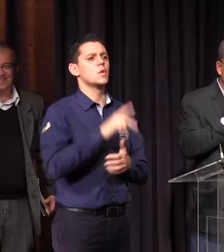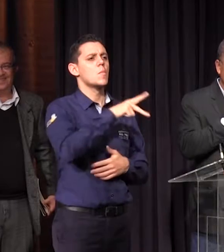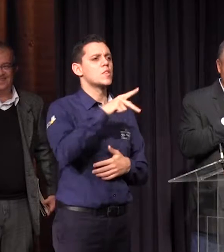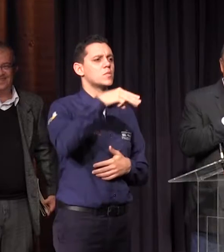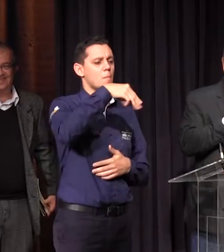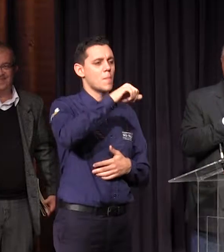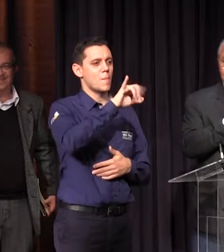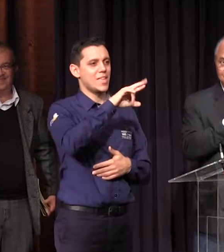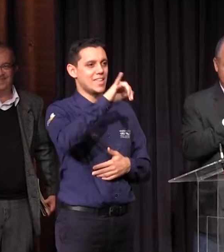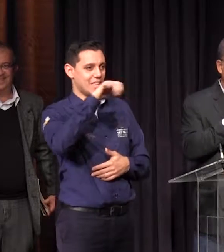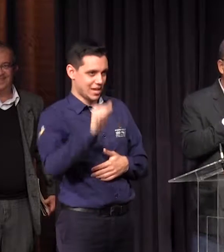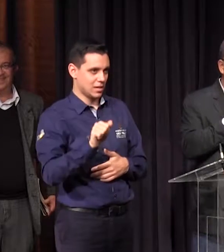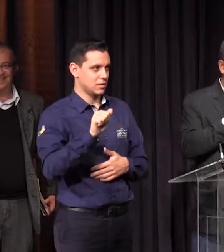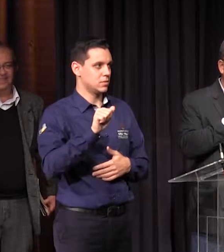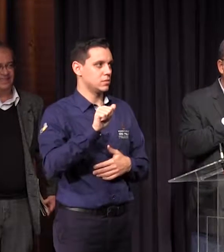mansano